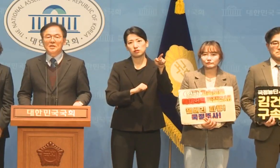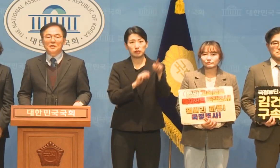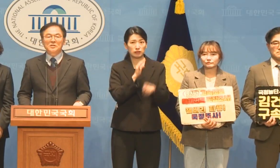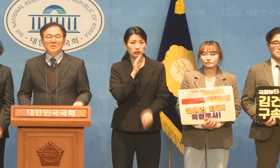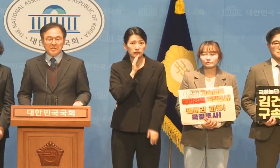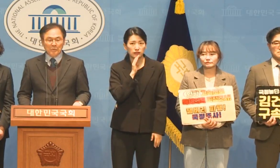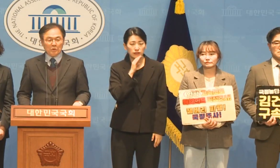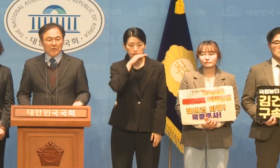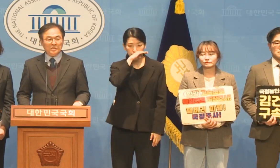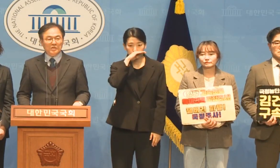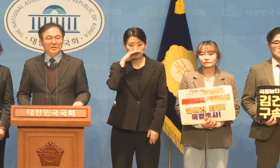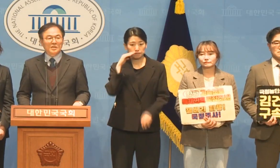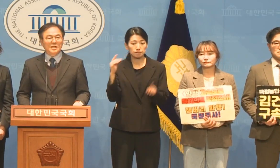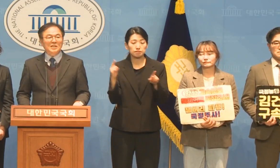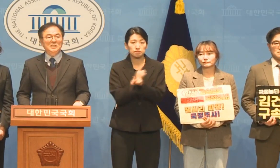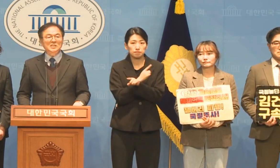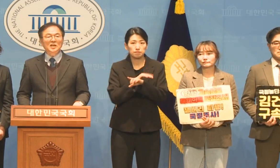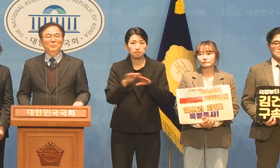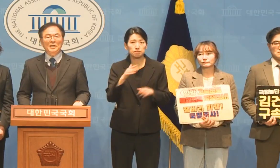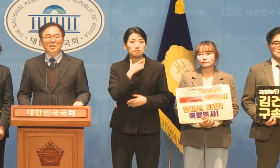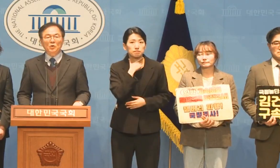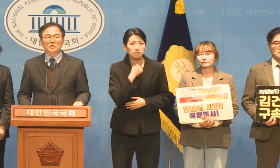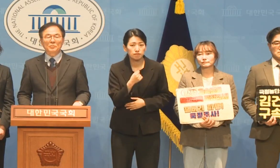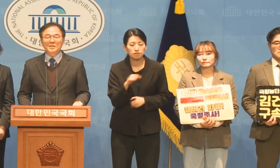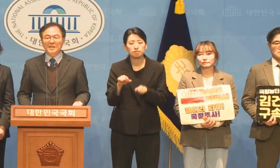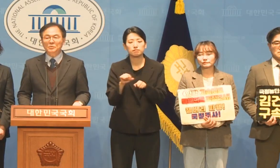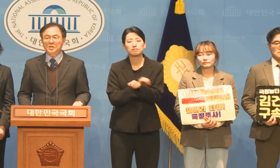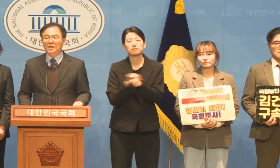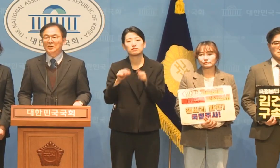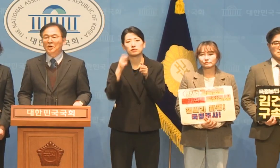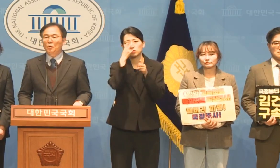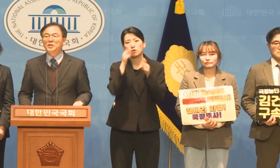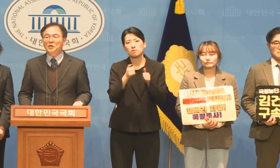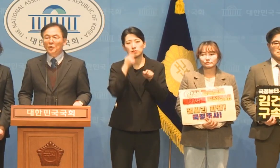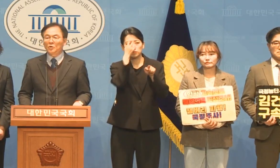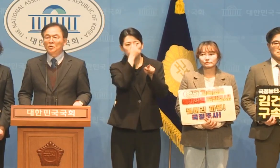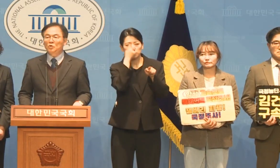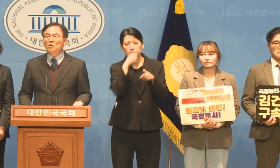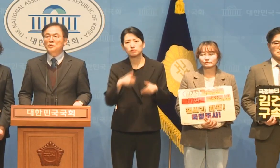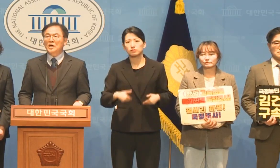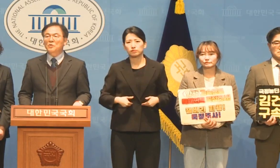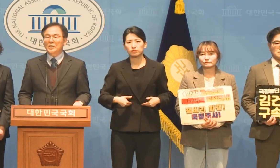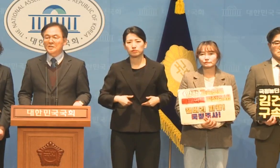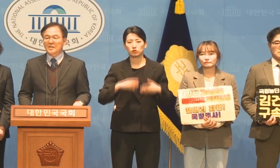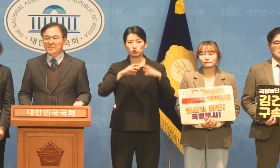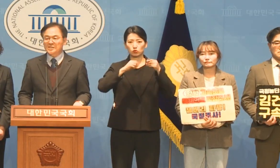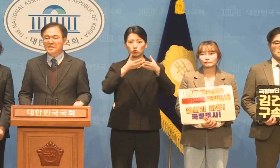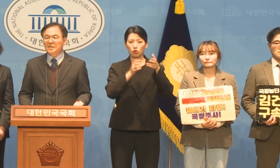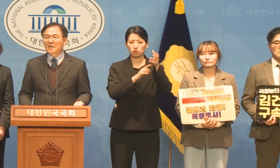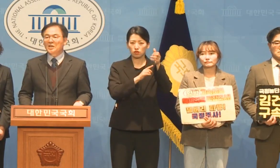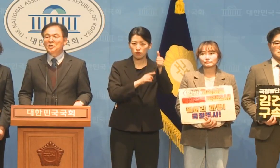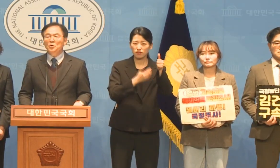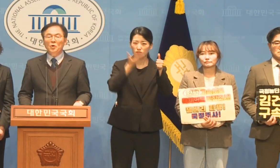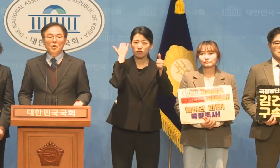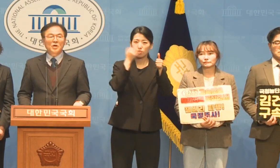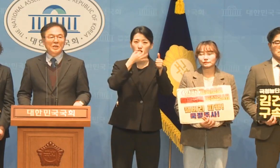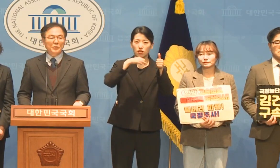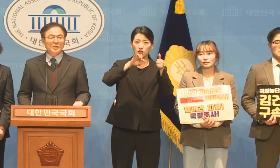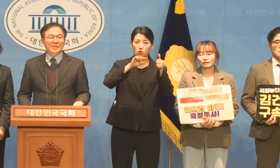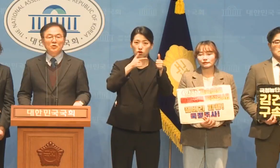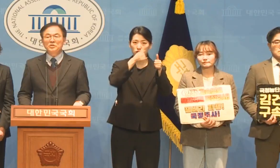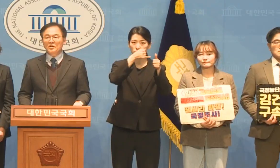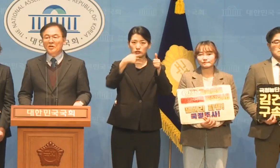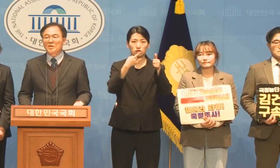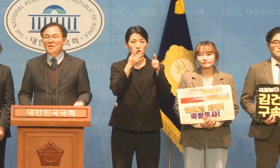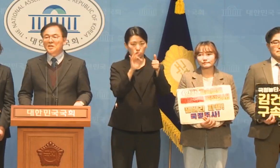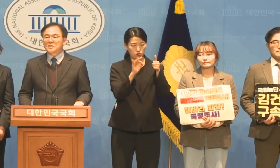위해서는 특검을 통해서 이 진상을 밝히고 정말 책임자 원희룡 국토부 장관 그 당시, 그리고